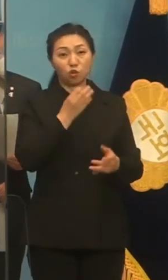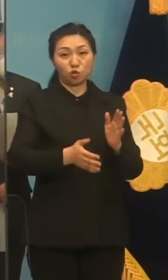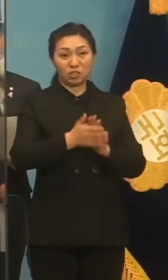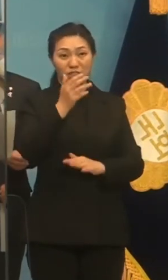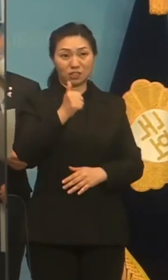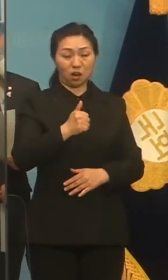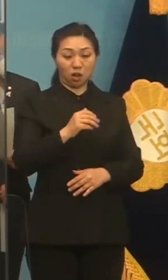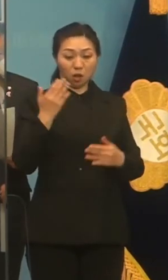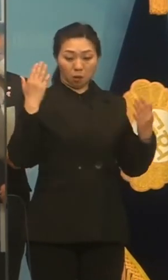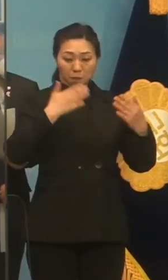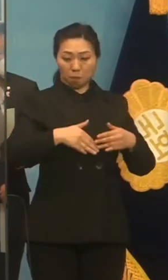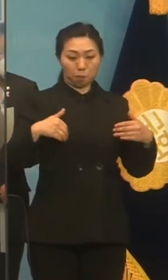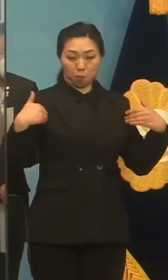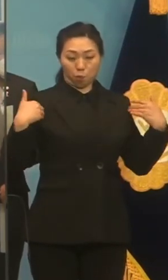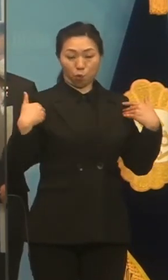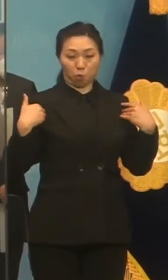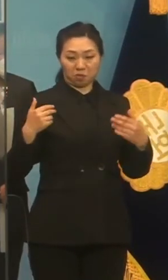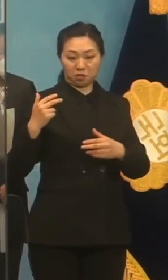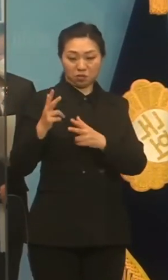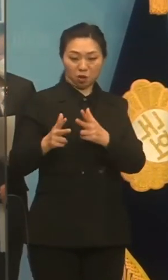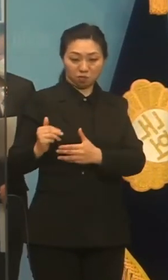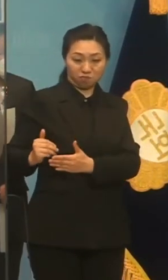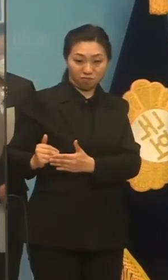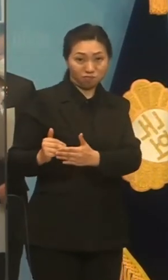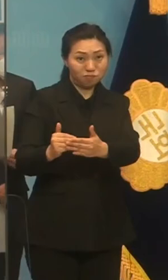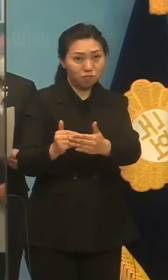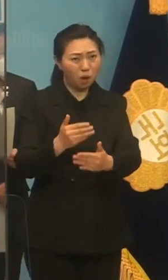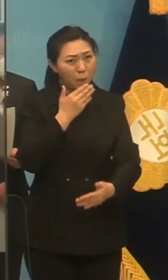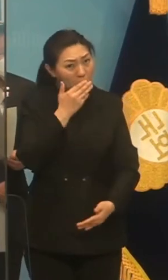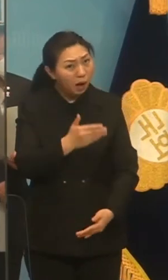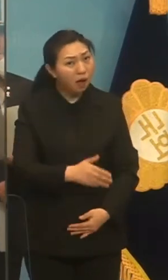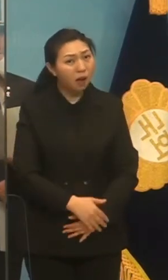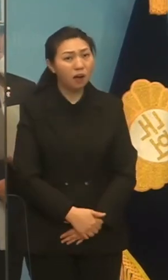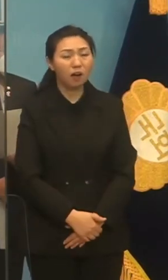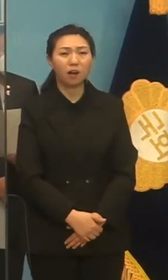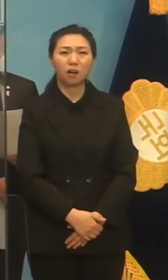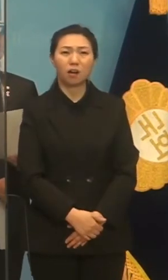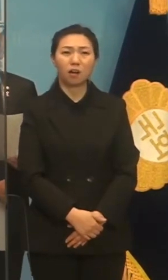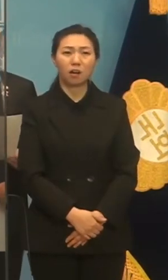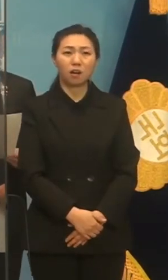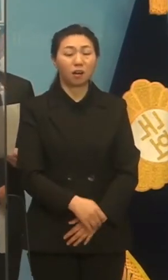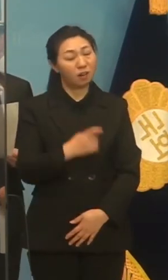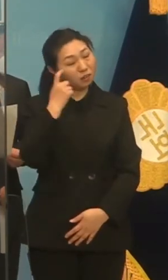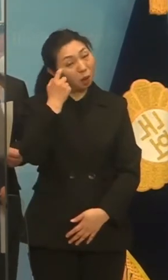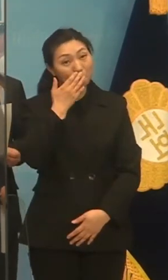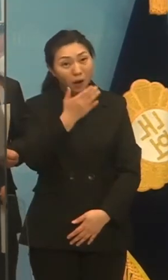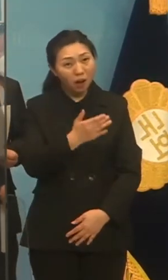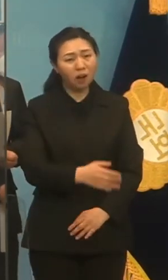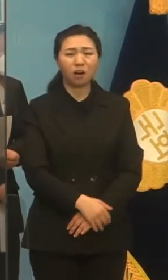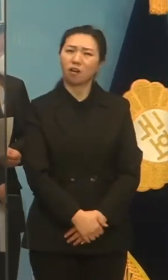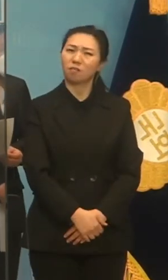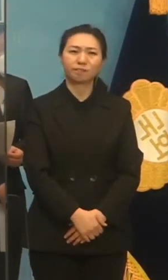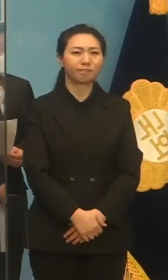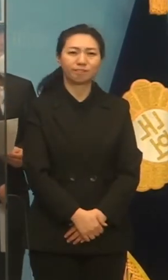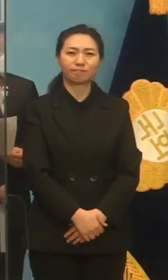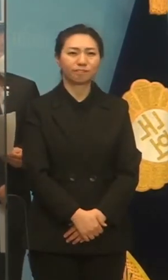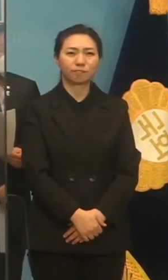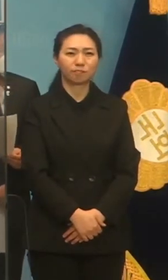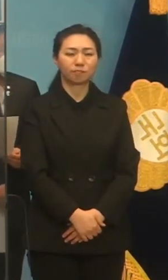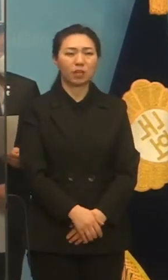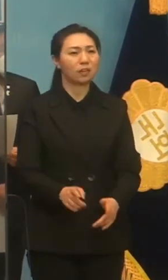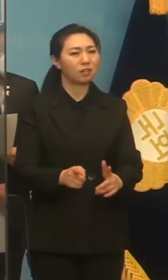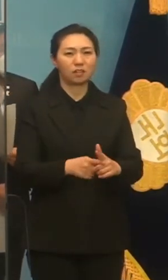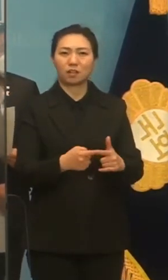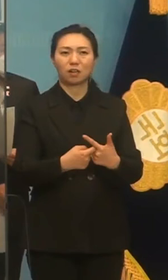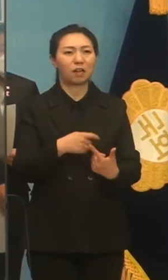하면 진행됩니다 이렇게 하면 할 수 있겠습니다 저는 그런 활용 들이